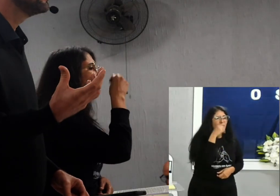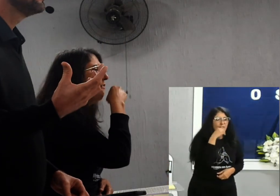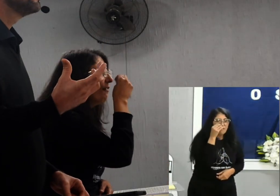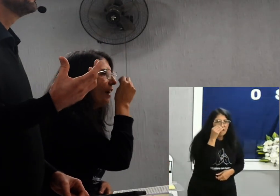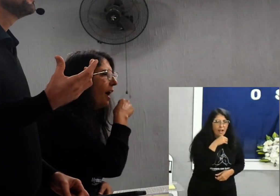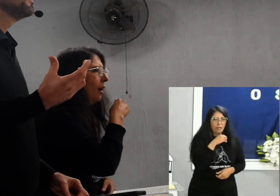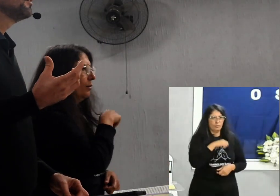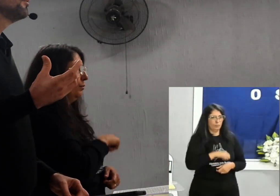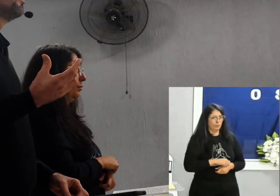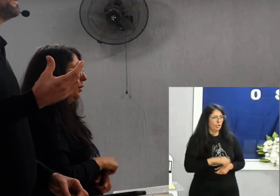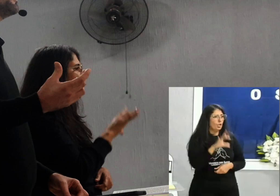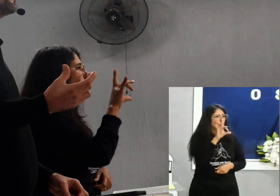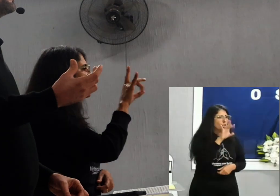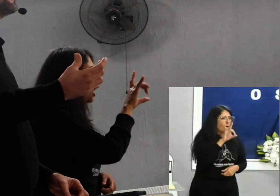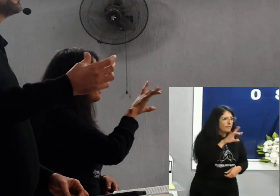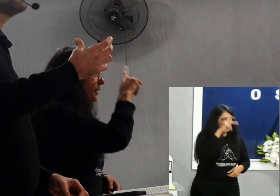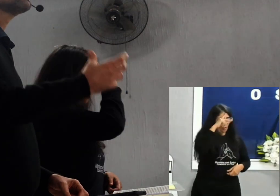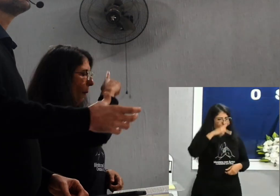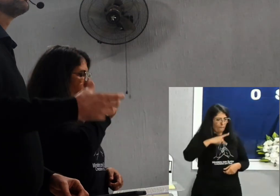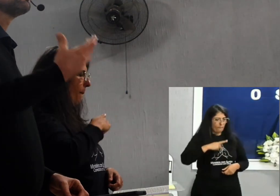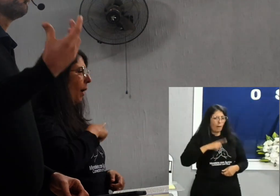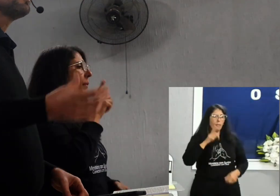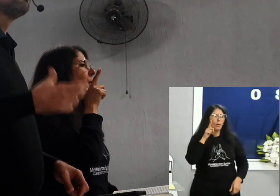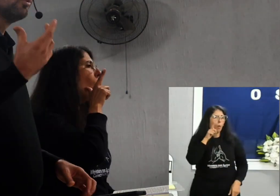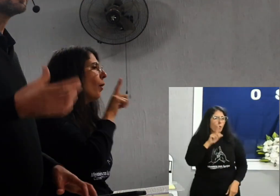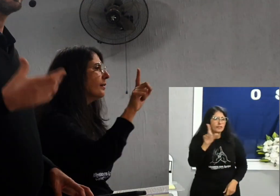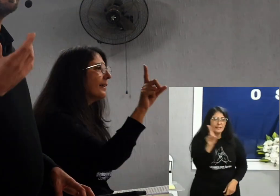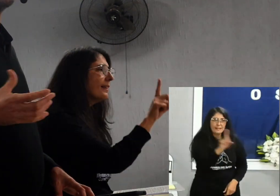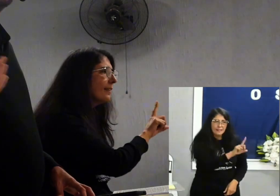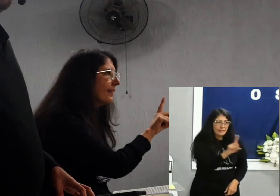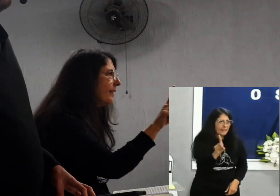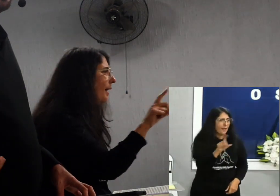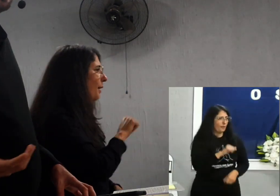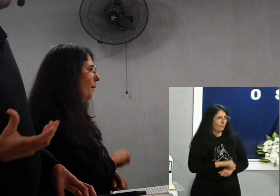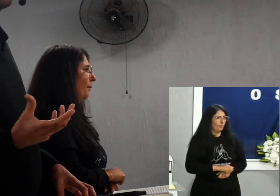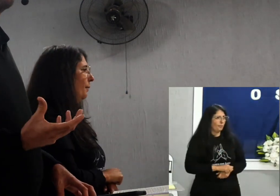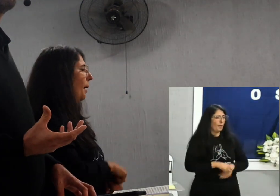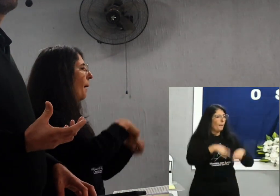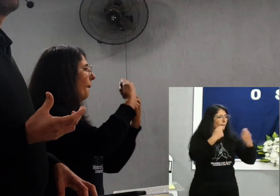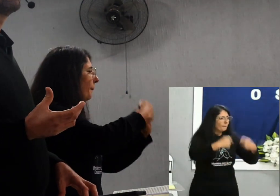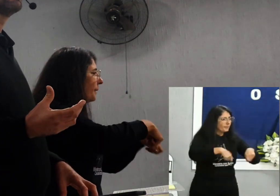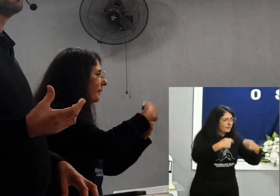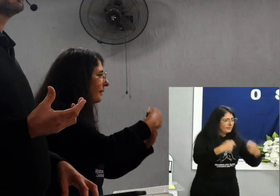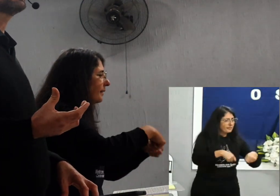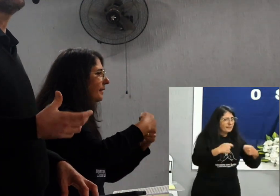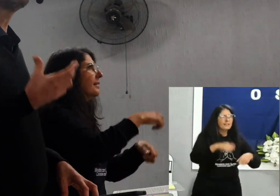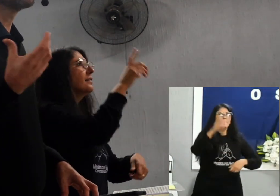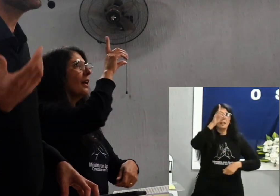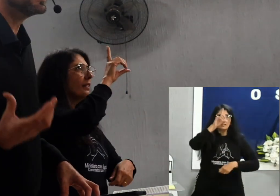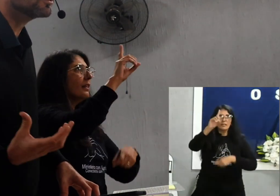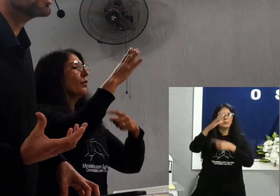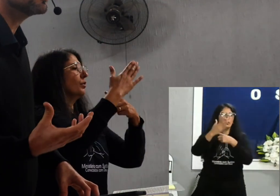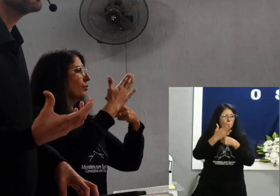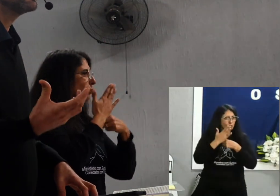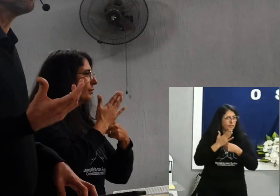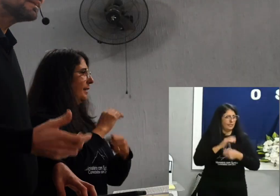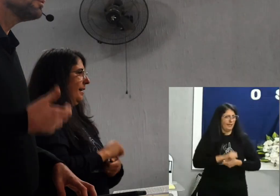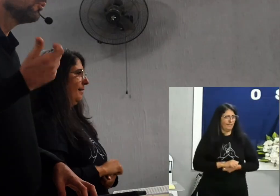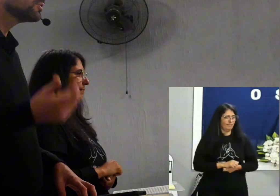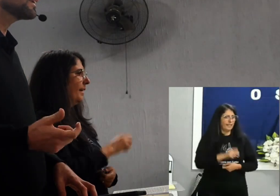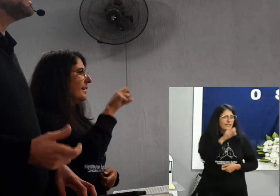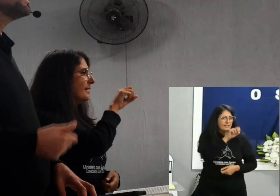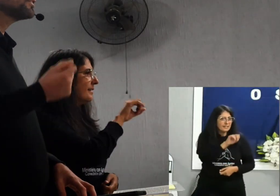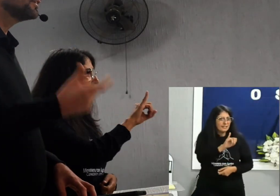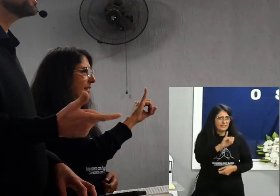independente. Mas sem o Senhor o homem busca essa independência. Sem sucesso. Mas